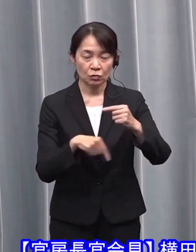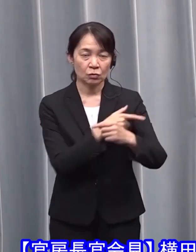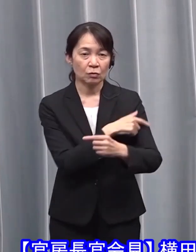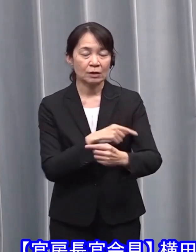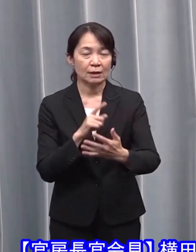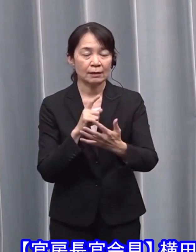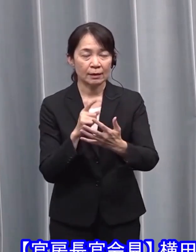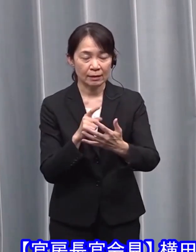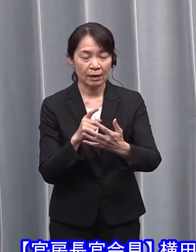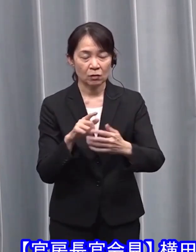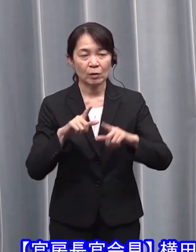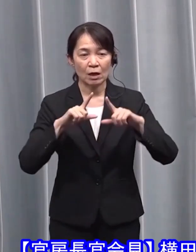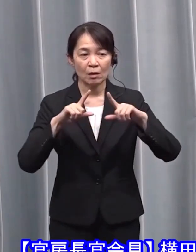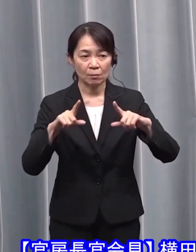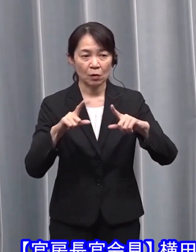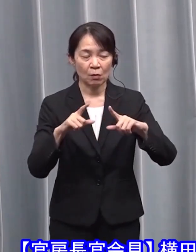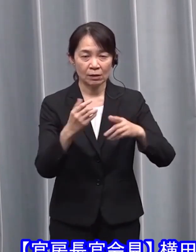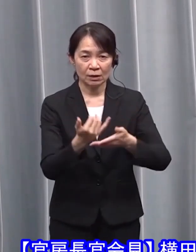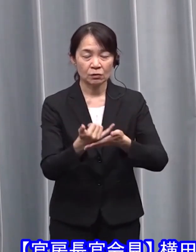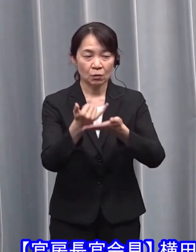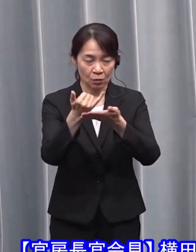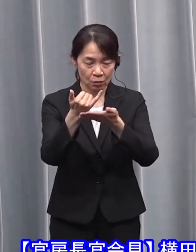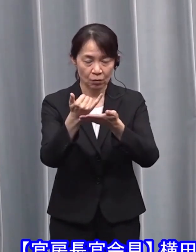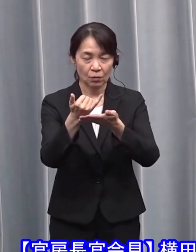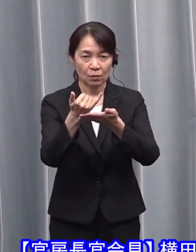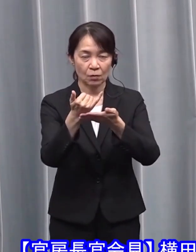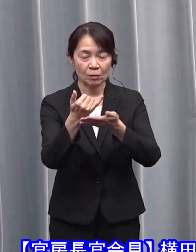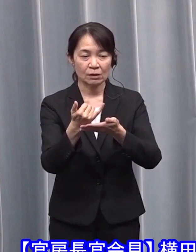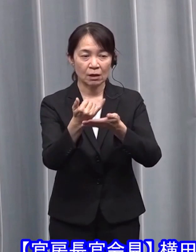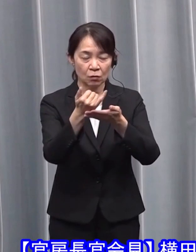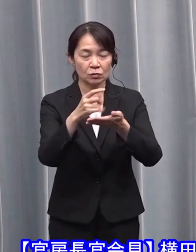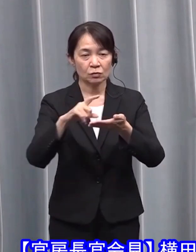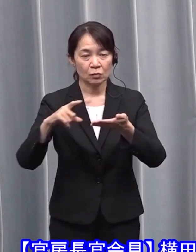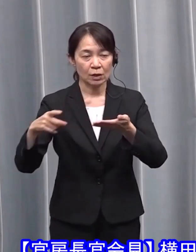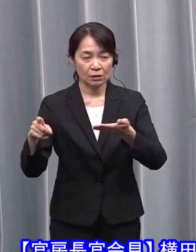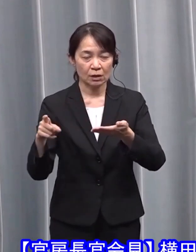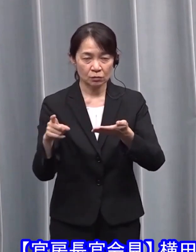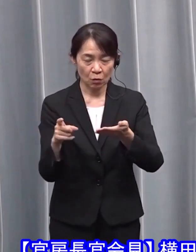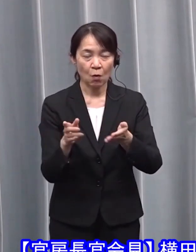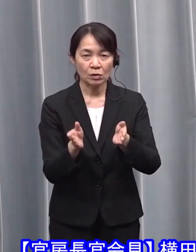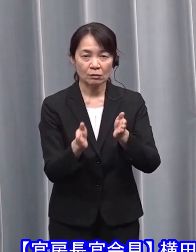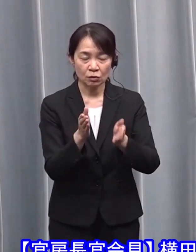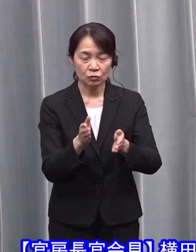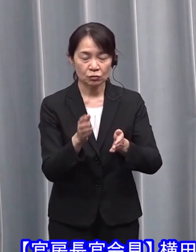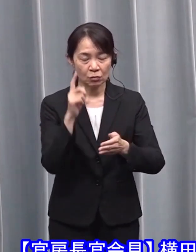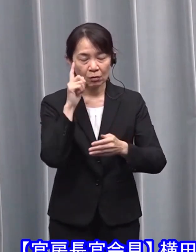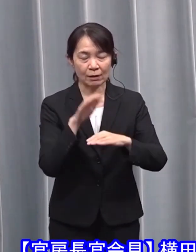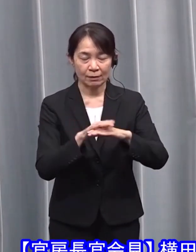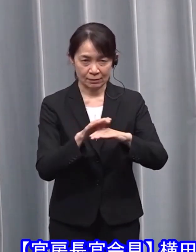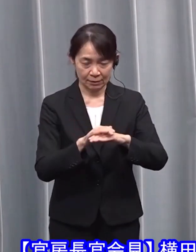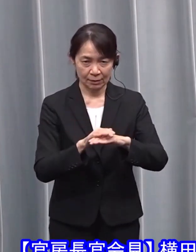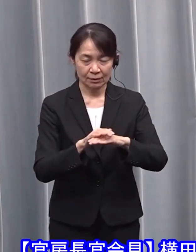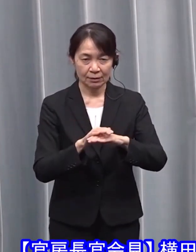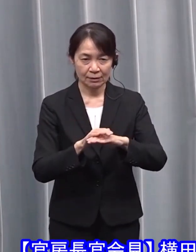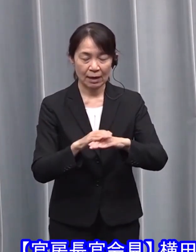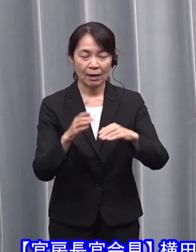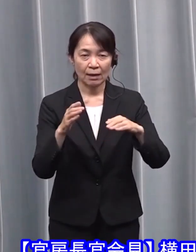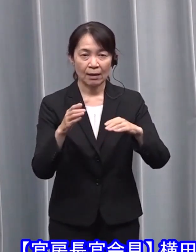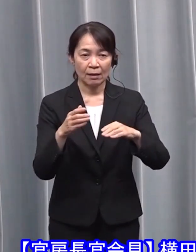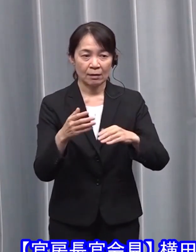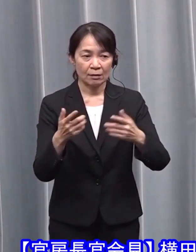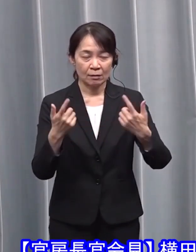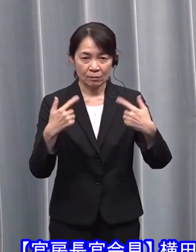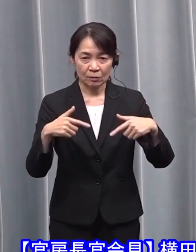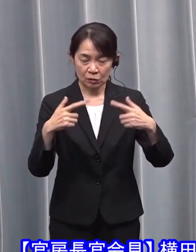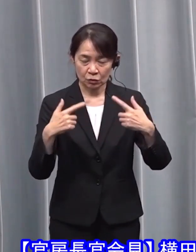表は天皇皇后両陛下をはじめ皇族方のお世話をするという立場から皇族方の日々のご活動やご